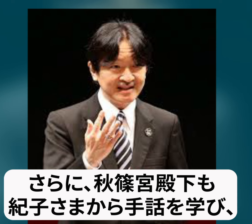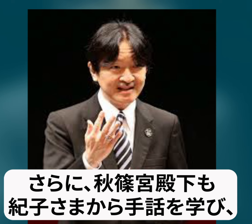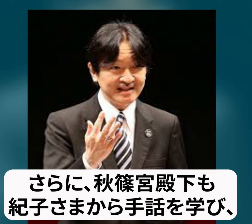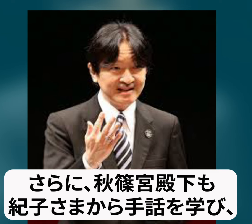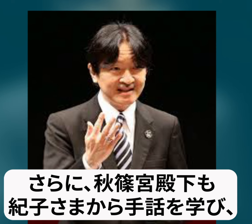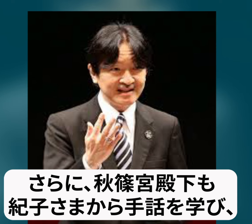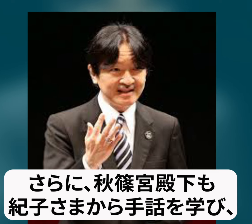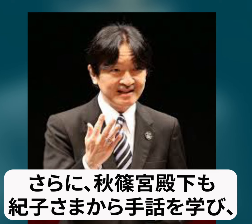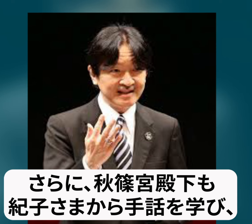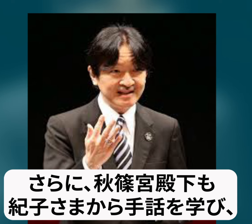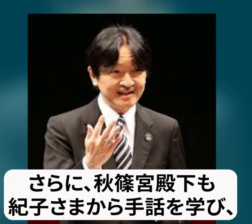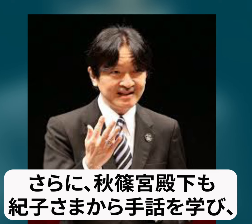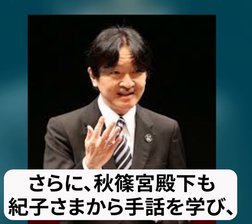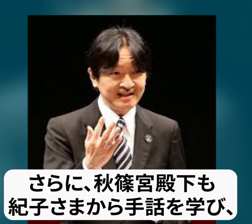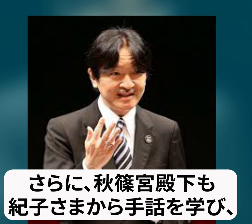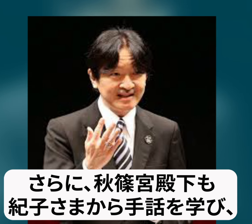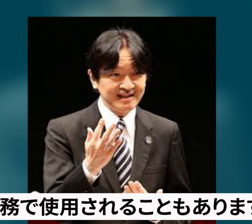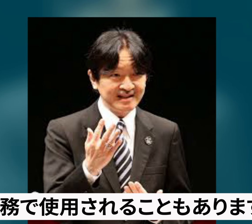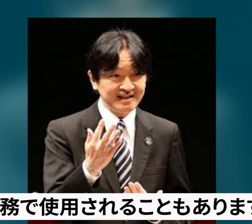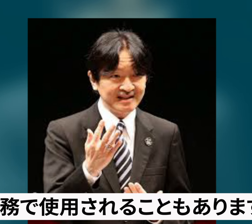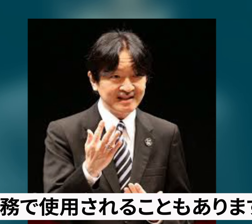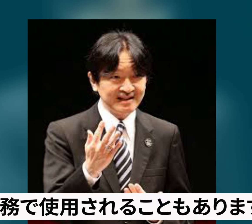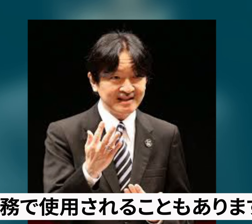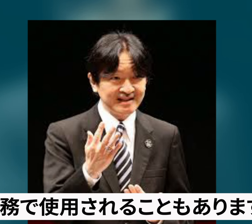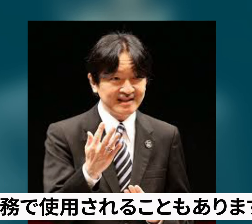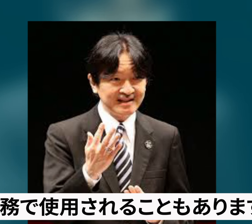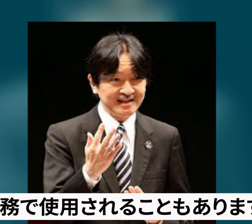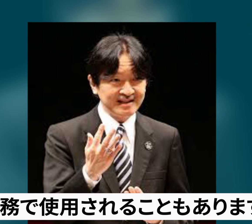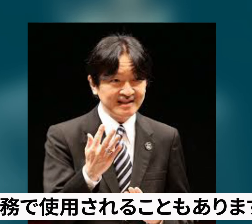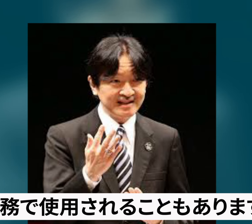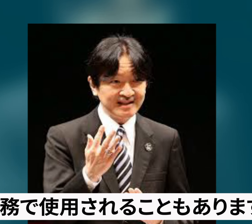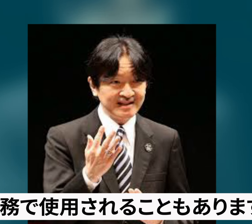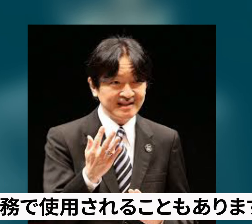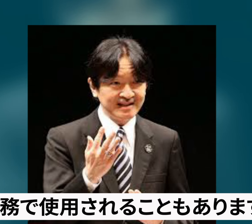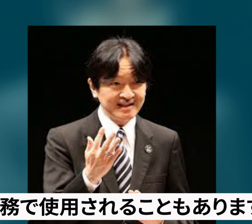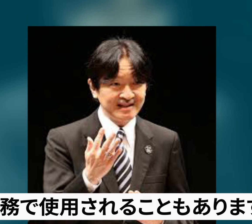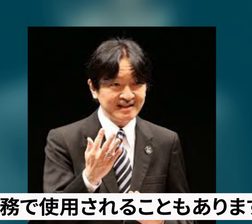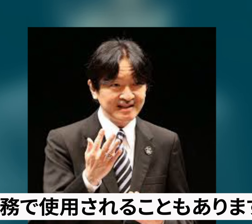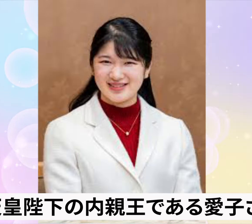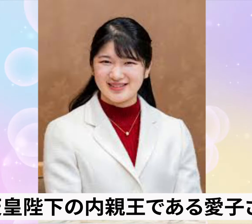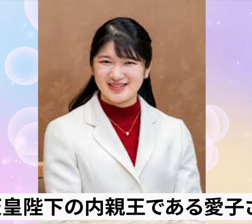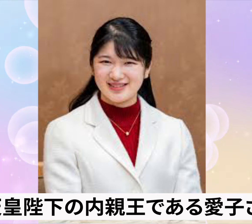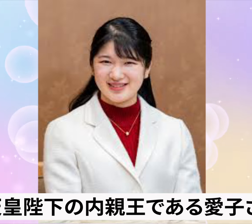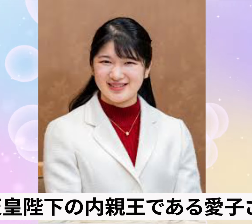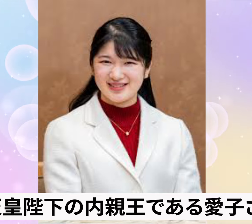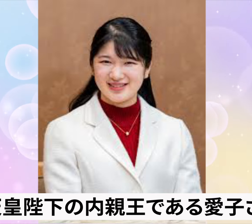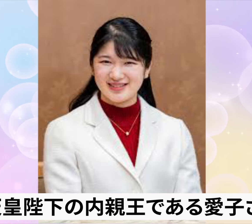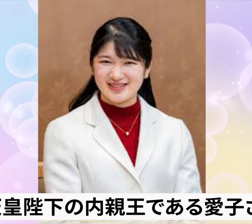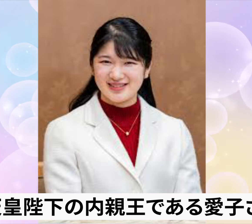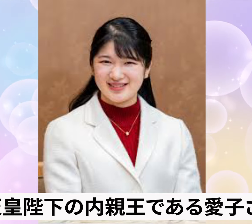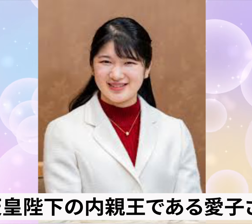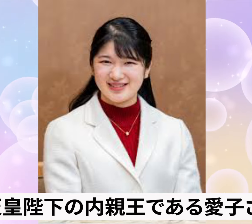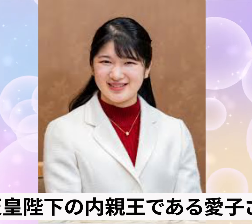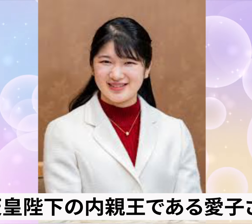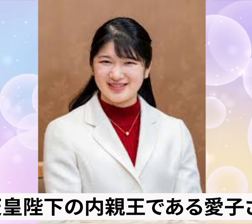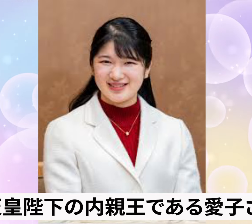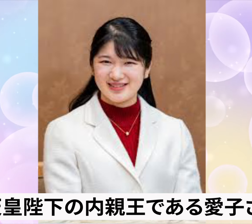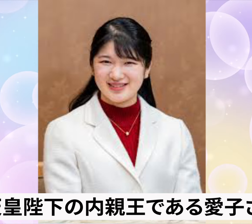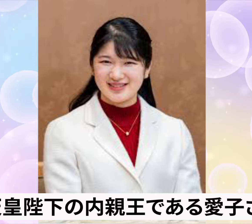下も紀子さまから手話を学び、公務で使用されることもあります。また天皇陛下の内親王である愛子さ